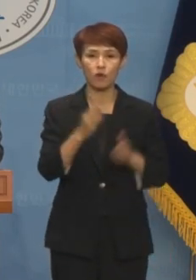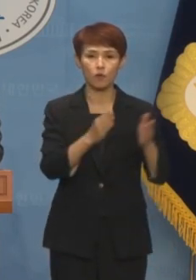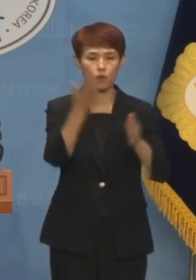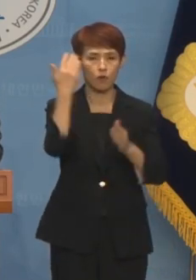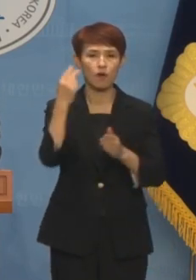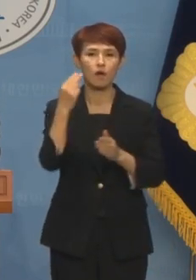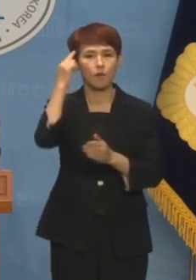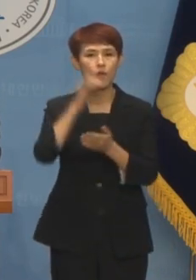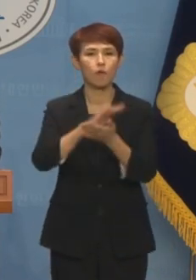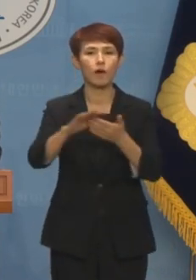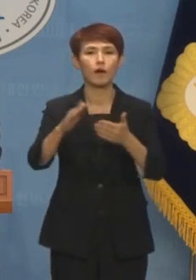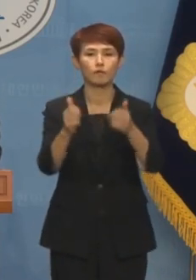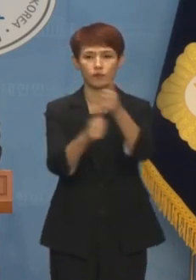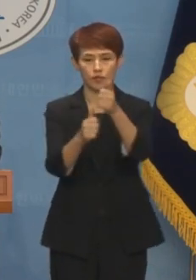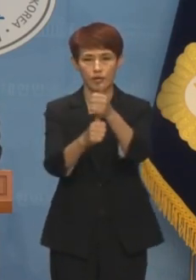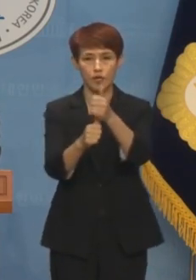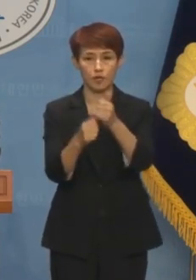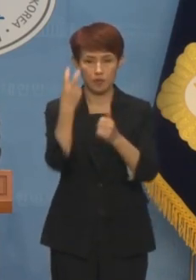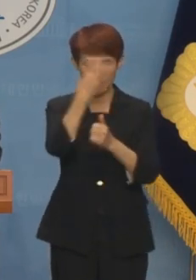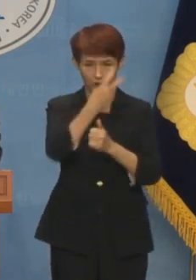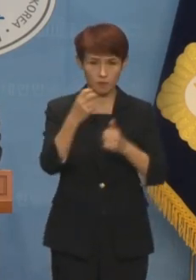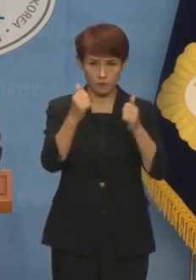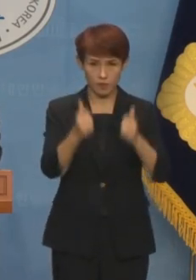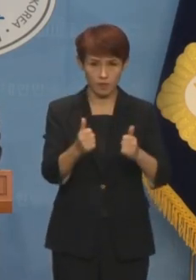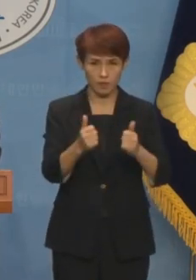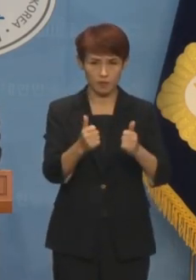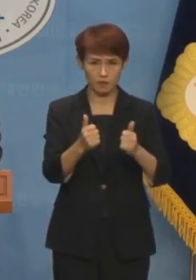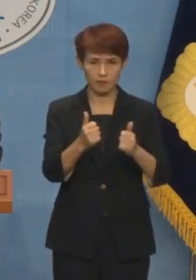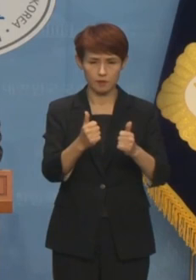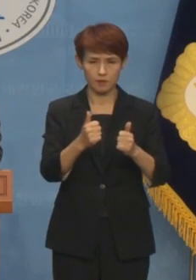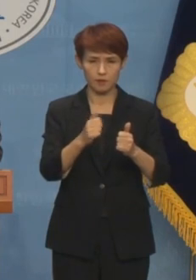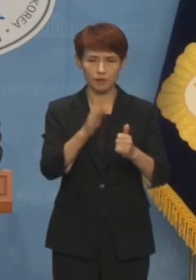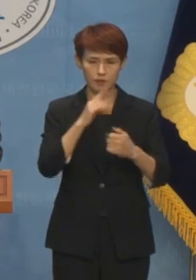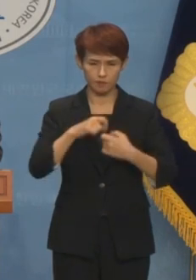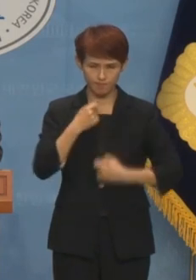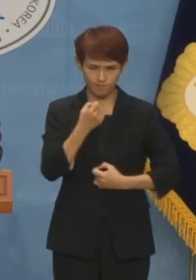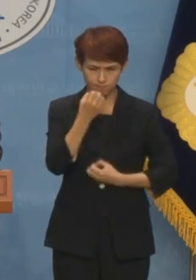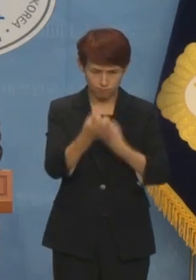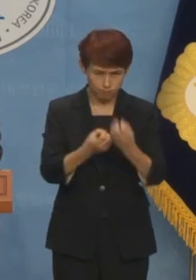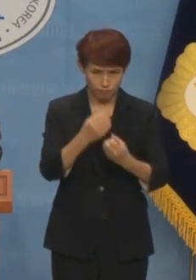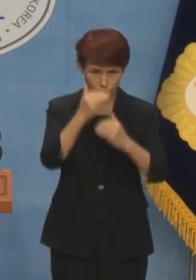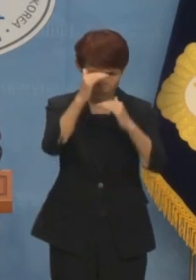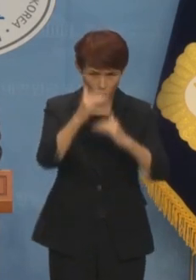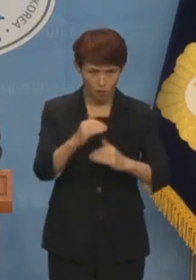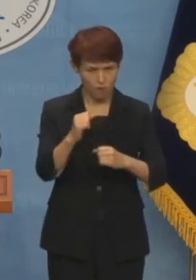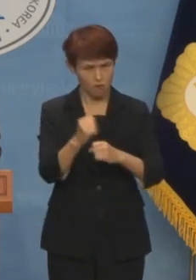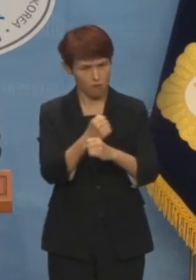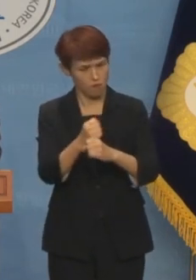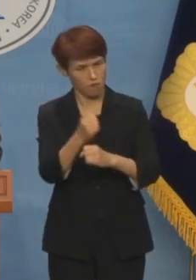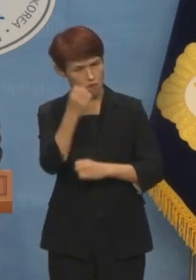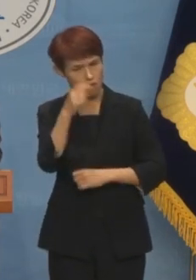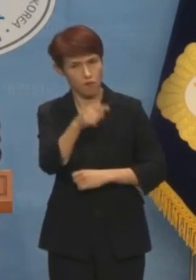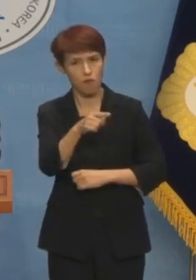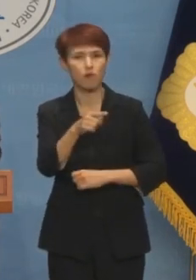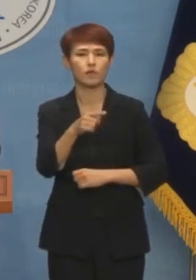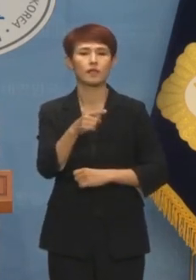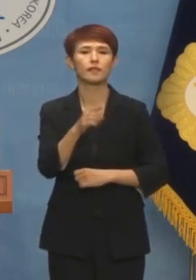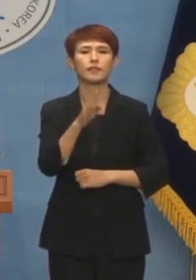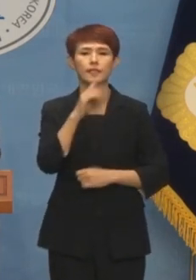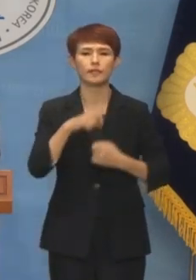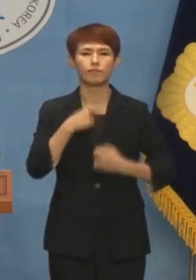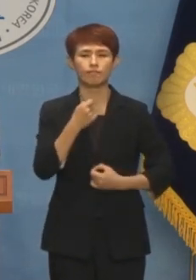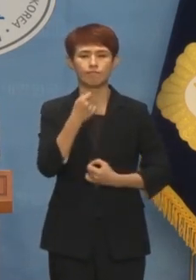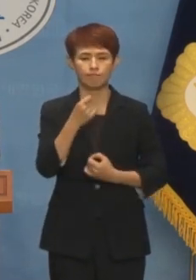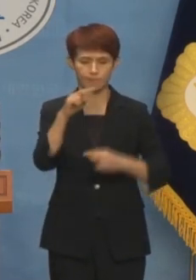관련 검찰의 진술조사 의혹에 대한 기자회견을 하도록 하겠습니다. 먼저 참석한